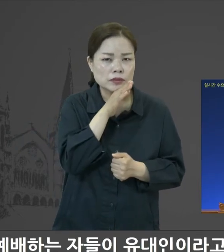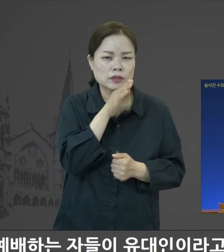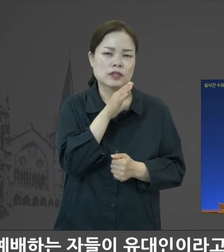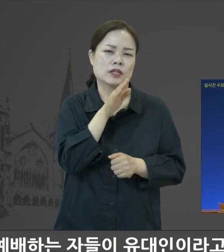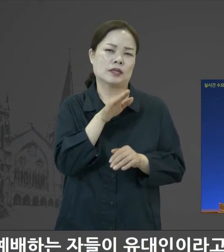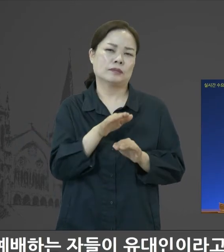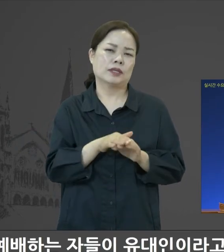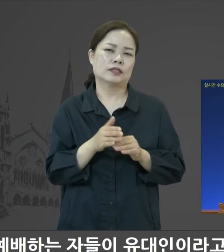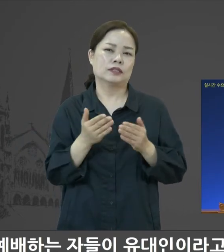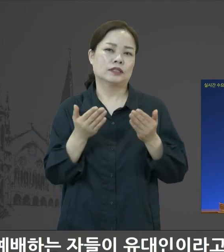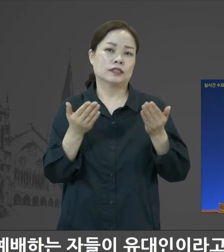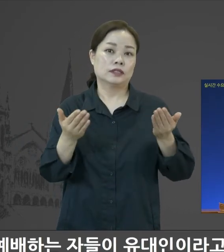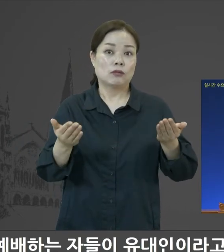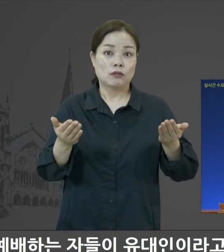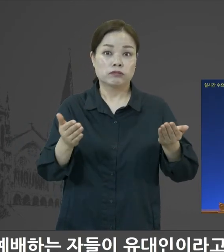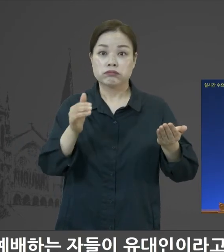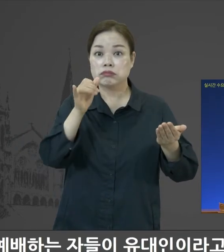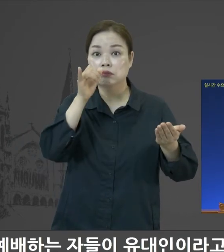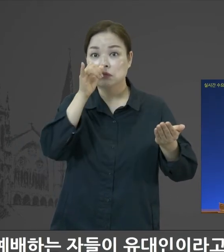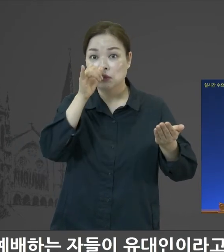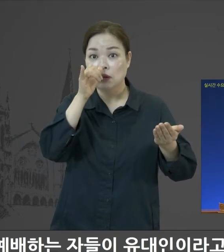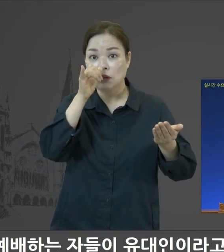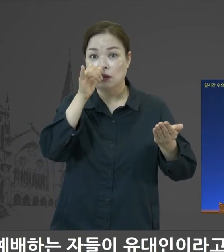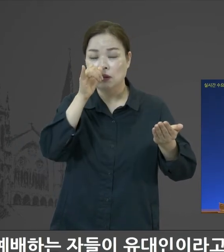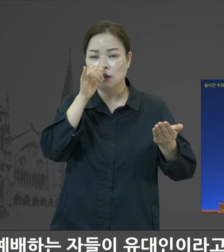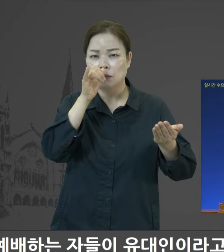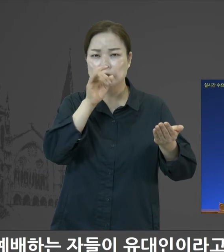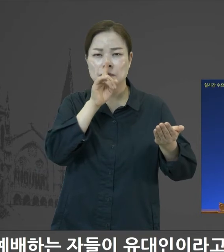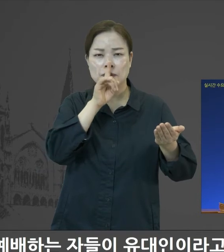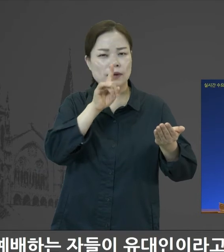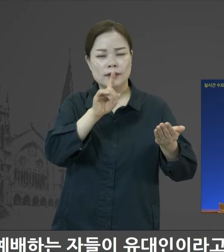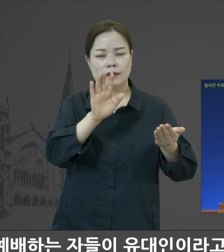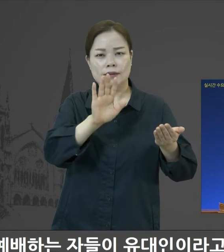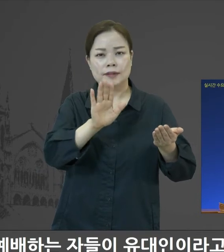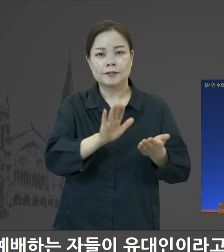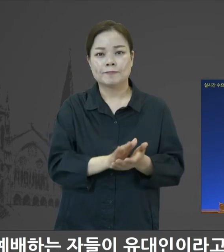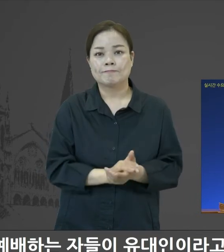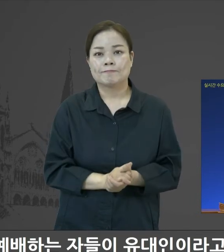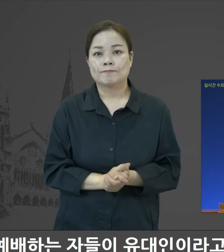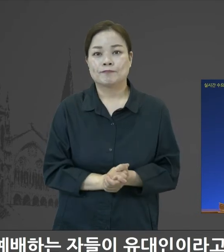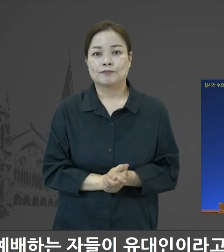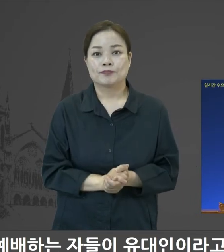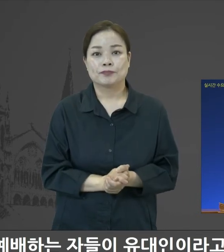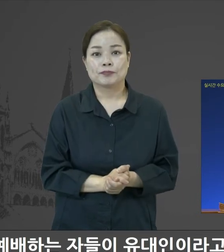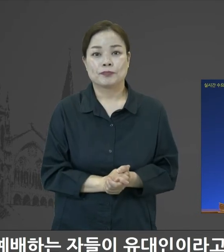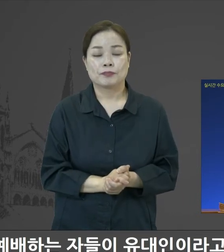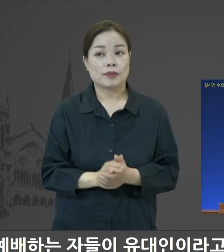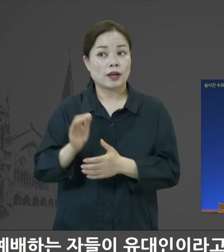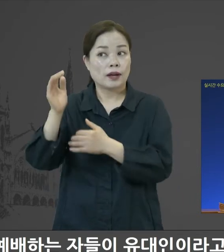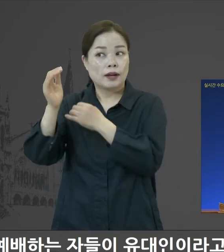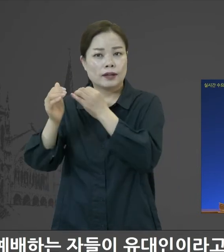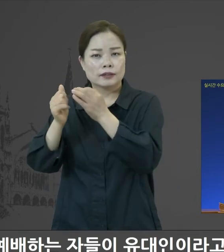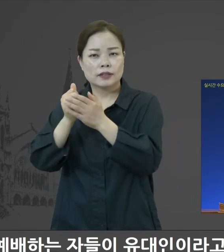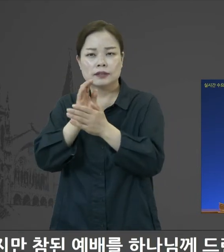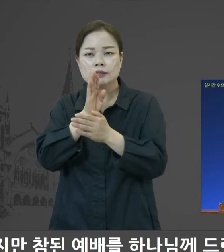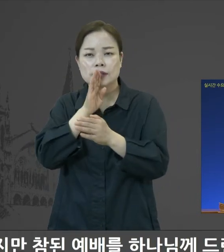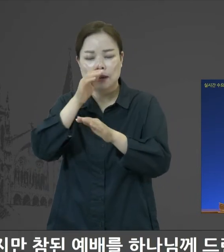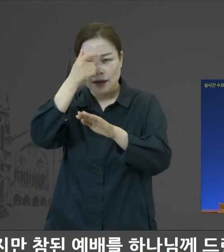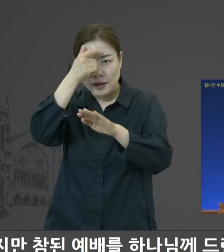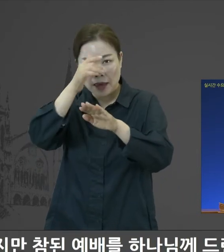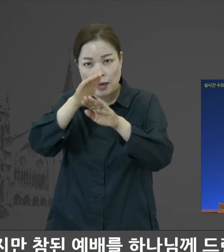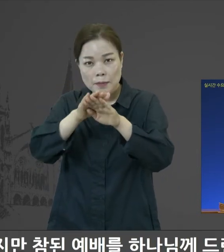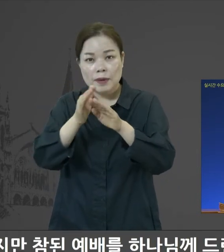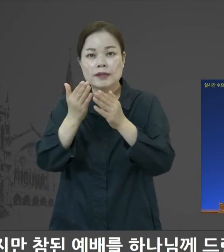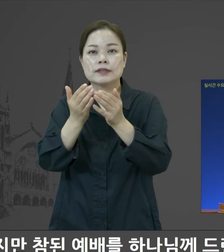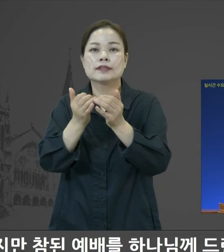참된 예배를 하나님께 드리고 있다 이렇게 말씀하지는 않으셨어요. 그렇다면 하나님을 참되게 예배하는 자들은